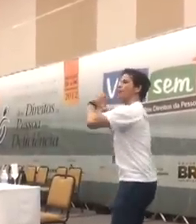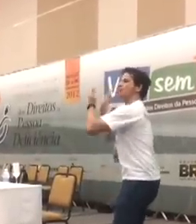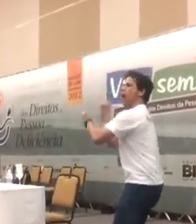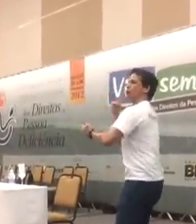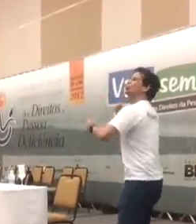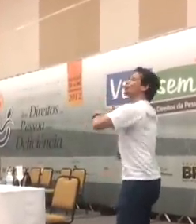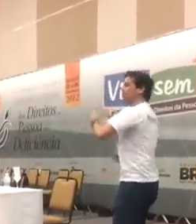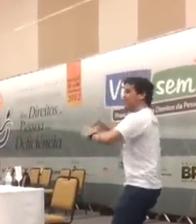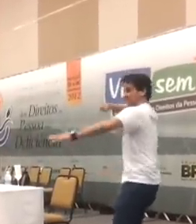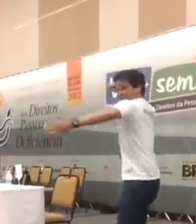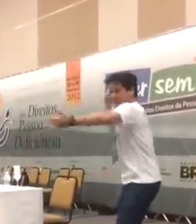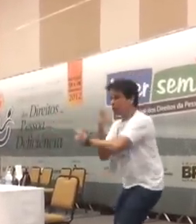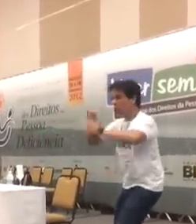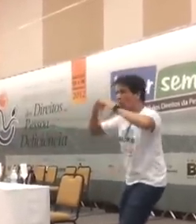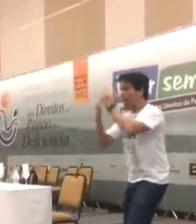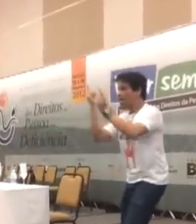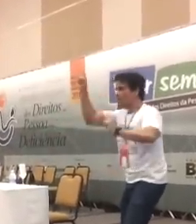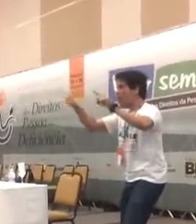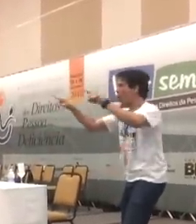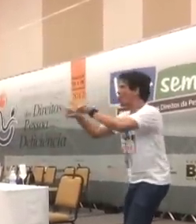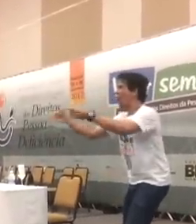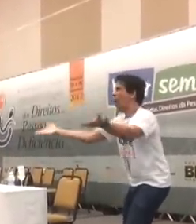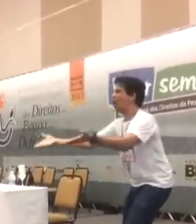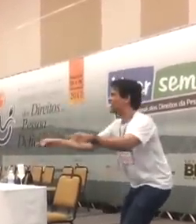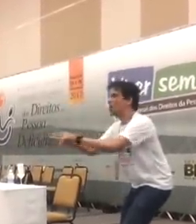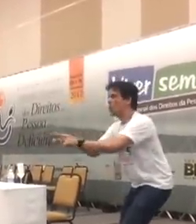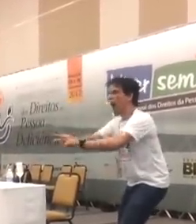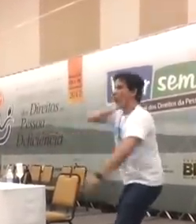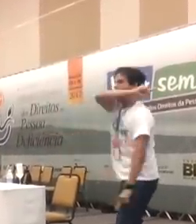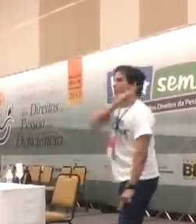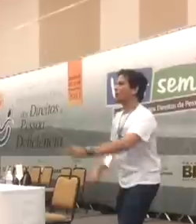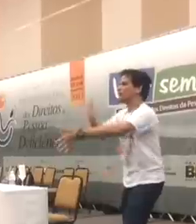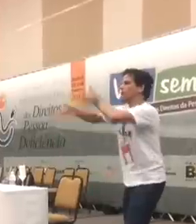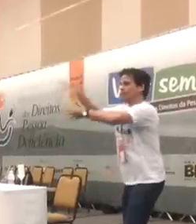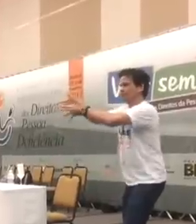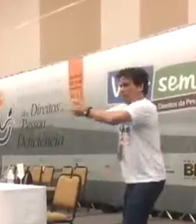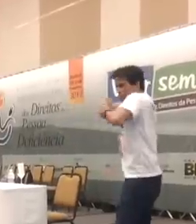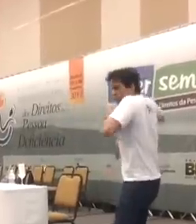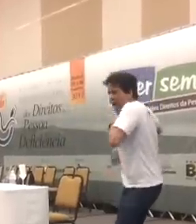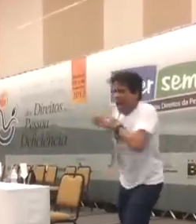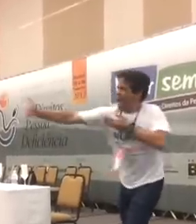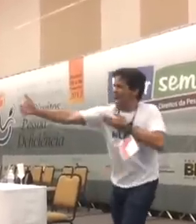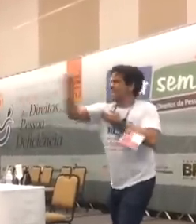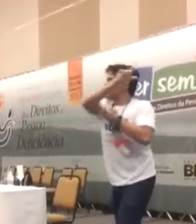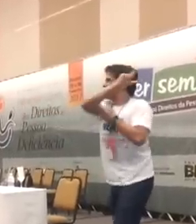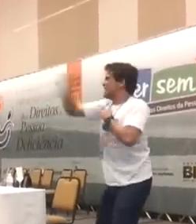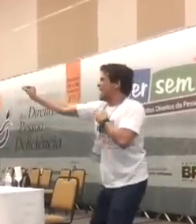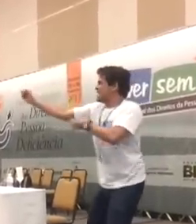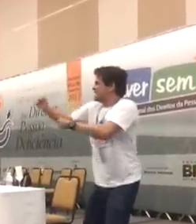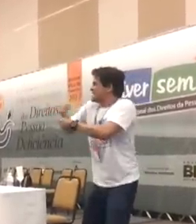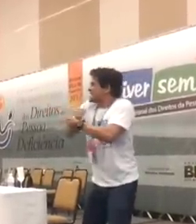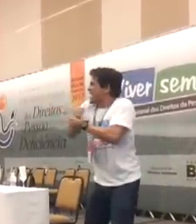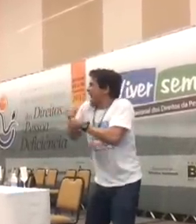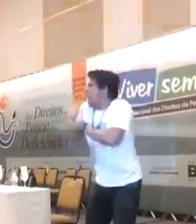Nós tínhamos, antes das proibições do Congresso de Milão, em 1880, uma proibição inclusive do uso da língua de sinais. E por